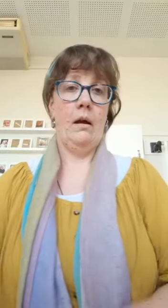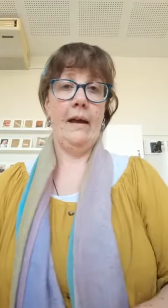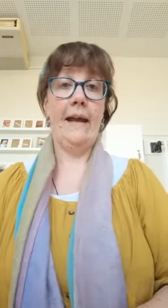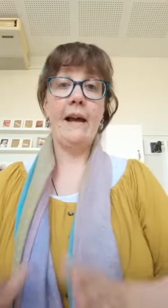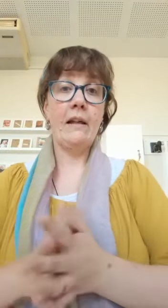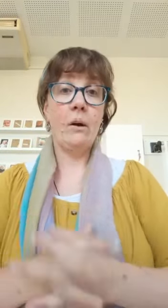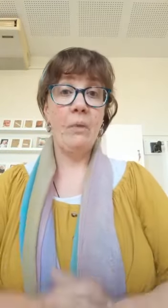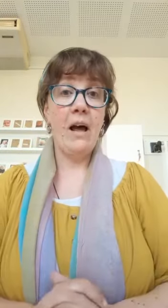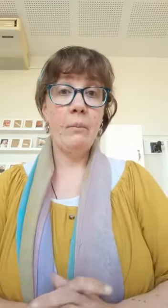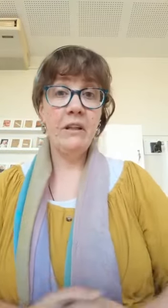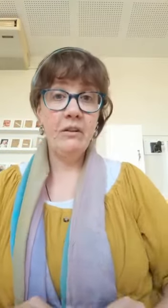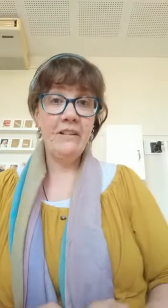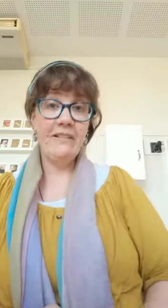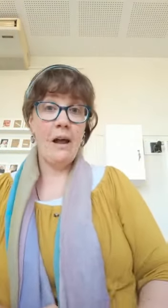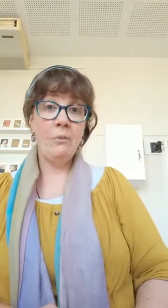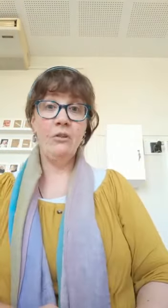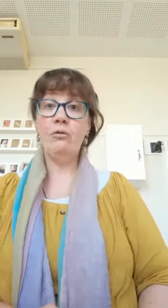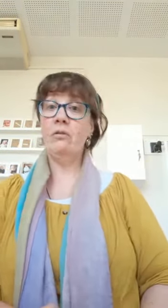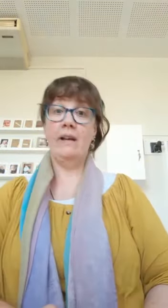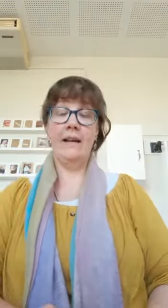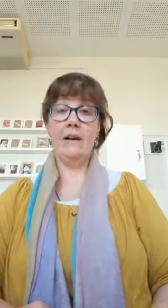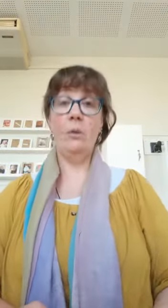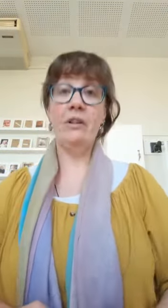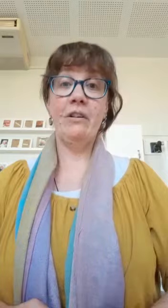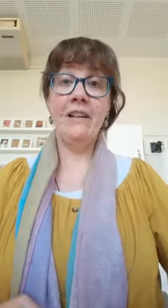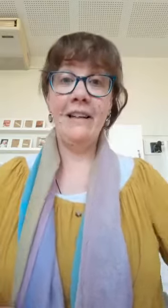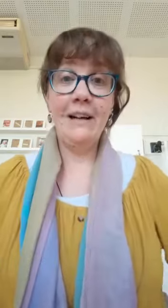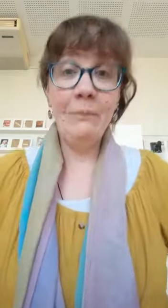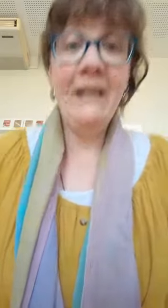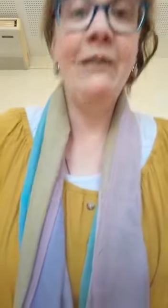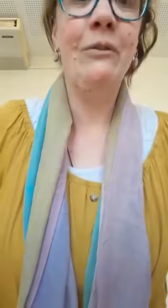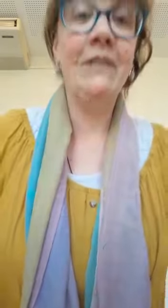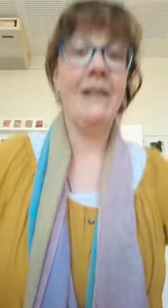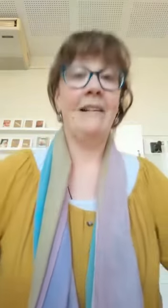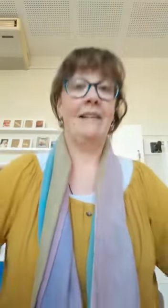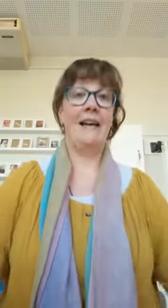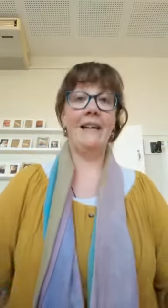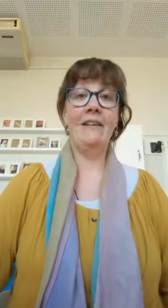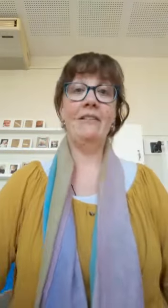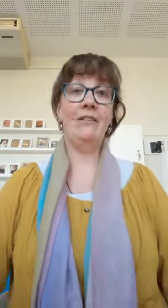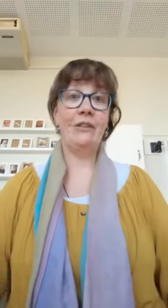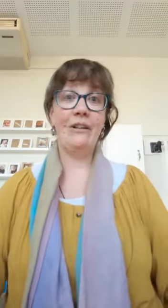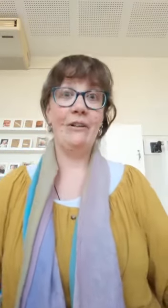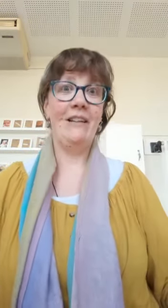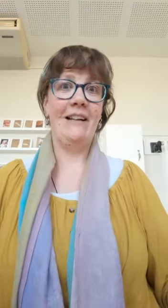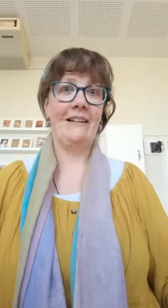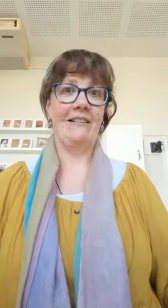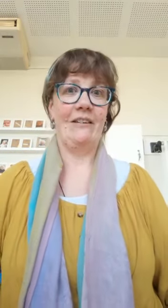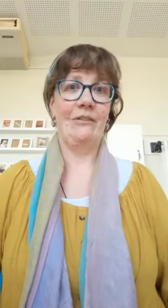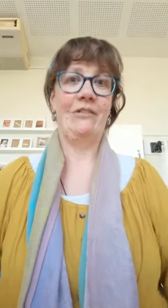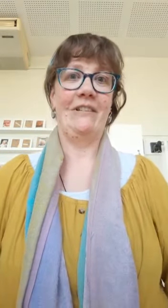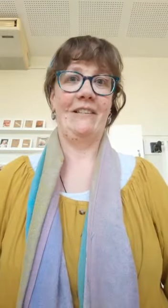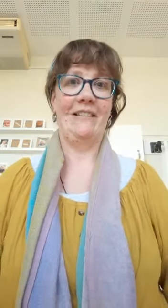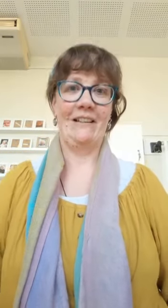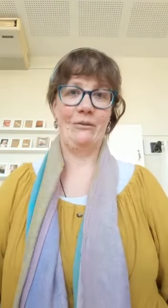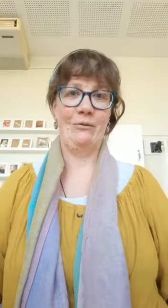Ik ga de gebaren met jullie samen doen. Ik hoop dat jullie lekker meedoen. En anders kunnen jullie lekker thuis straks gaan